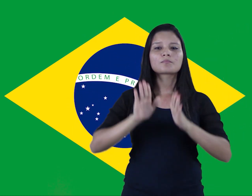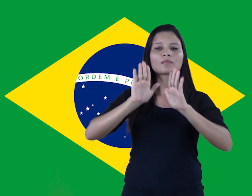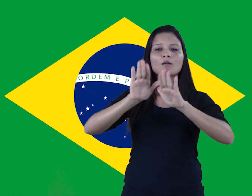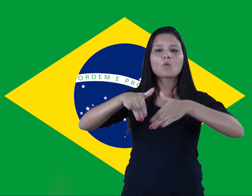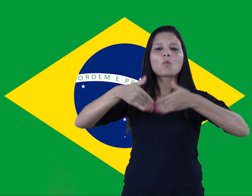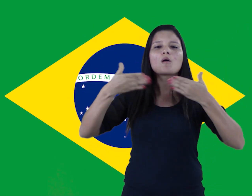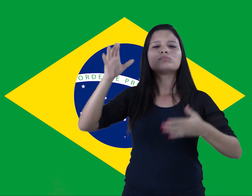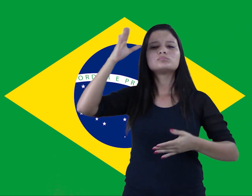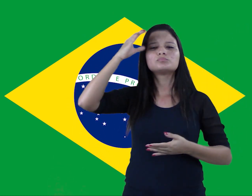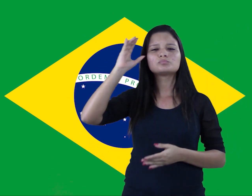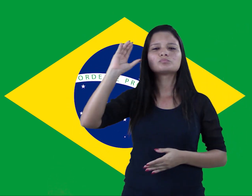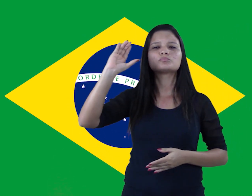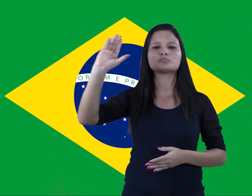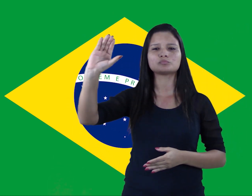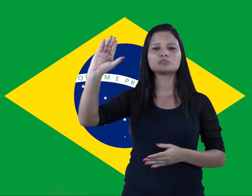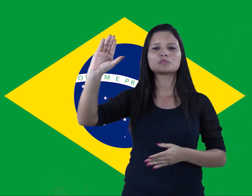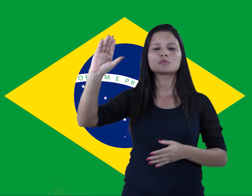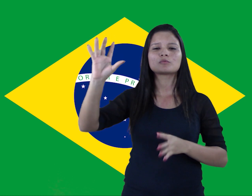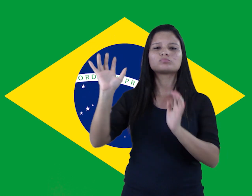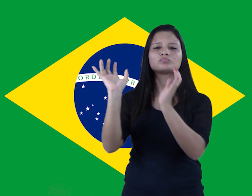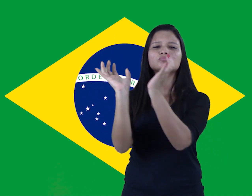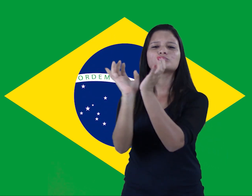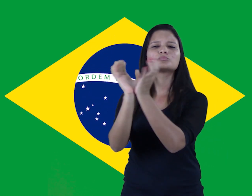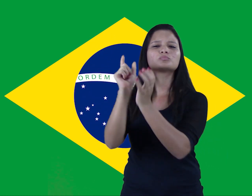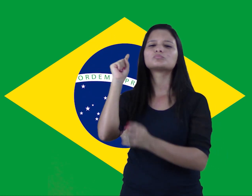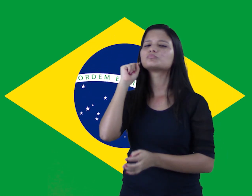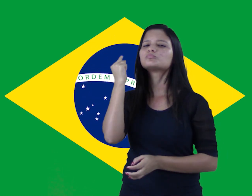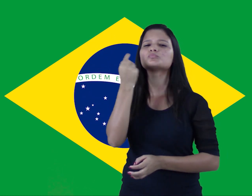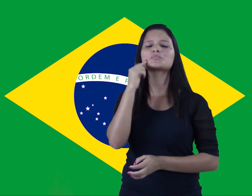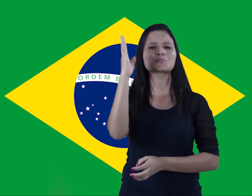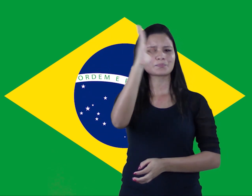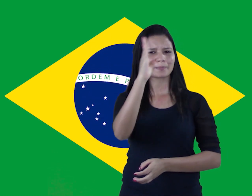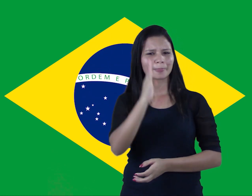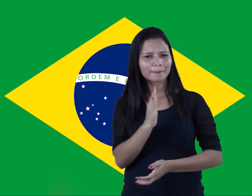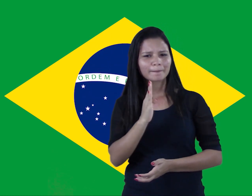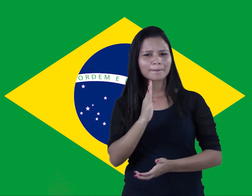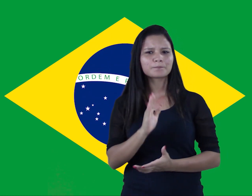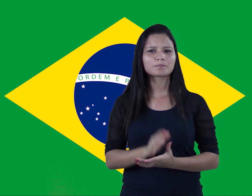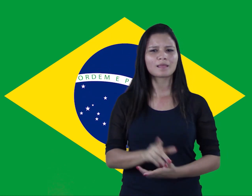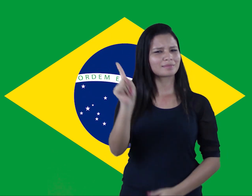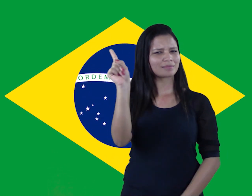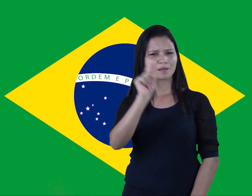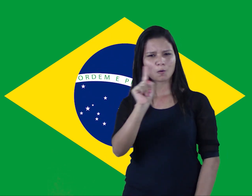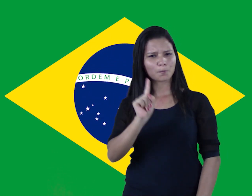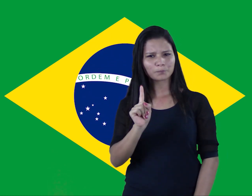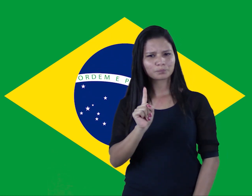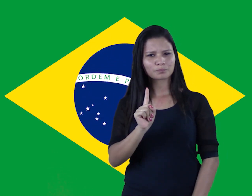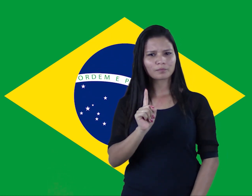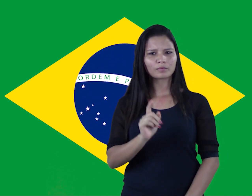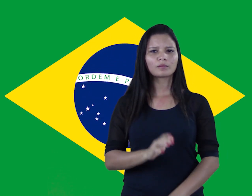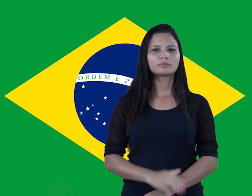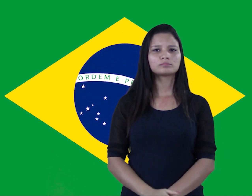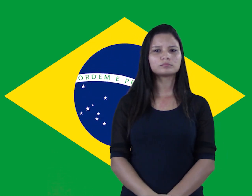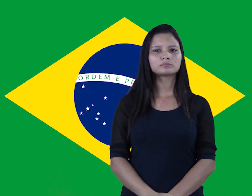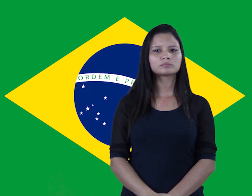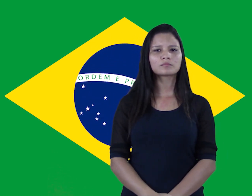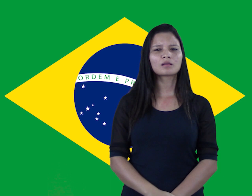Qual a cultura dessa parcela da população brasileira? Não? Você